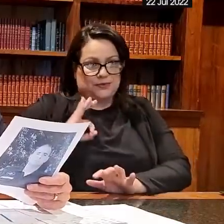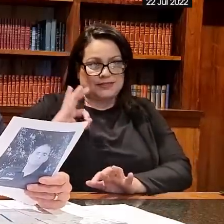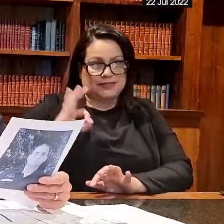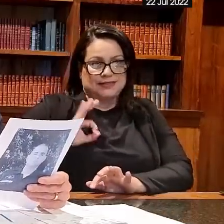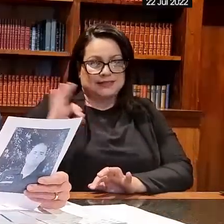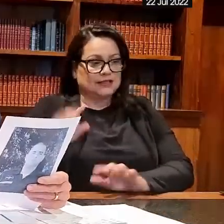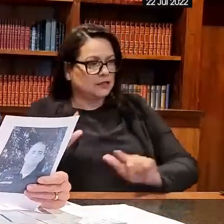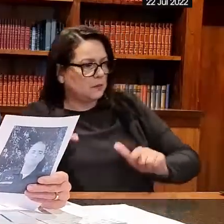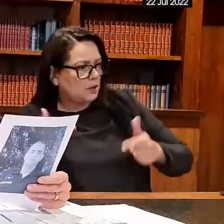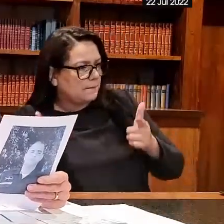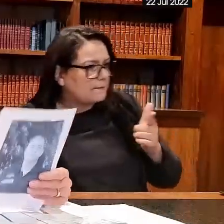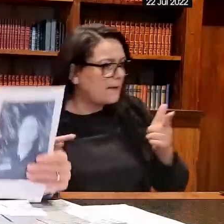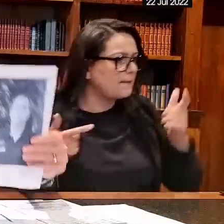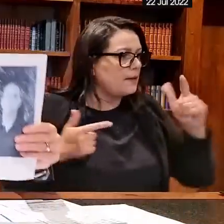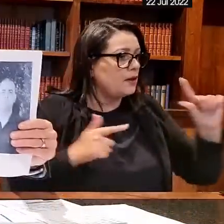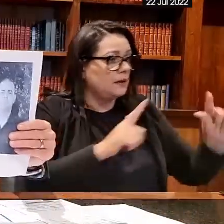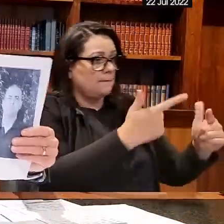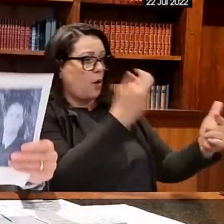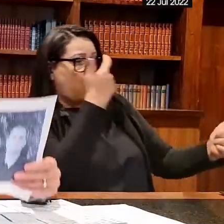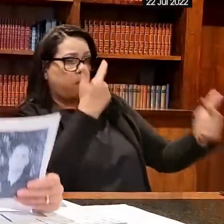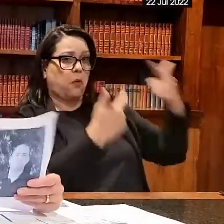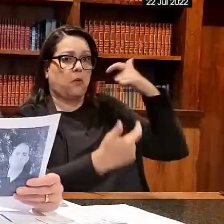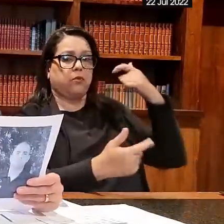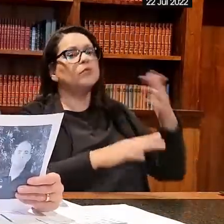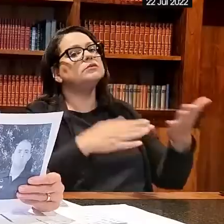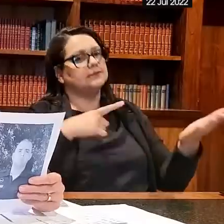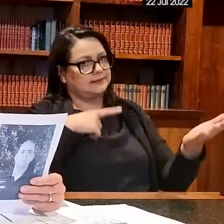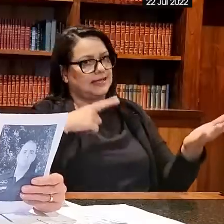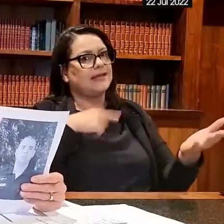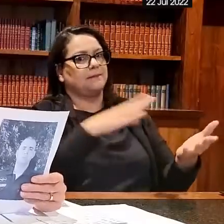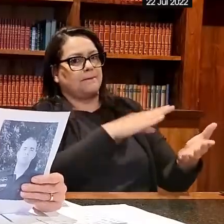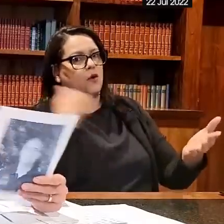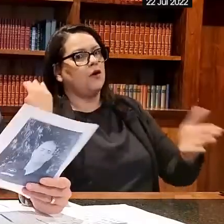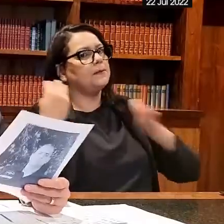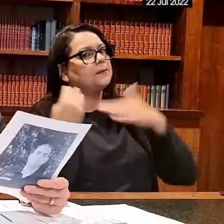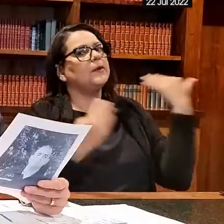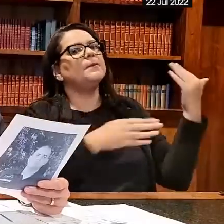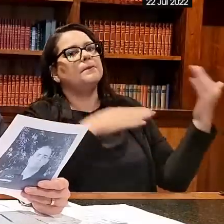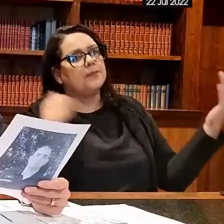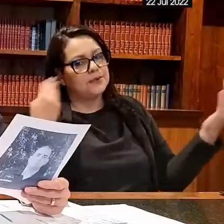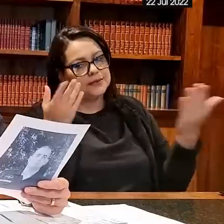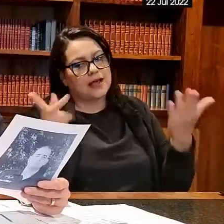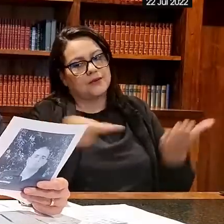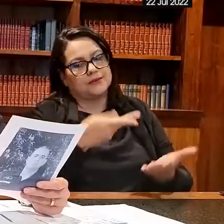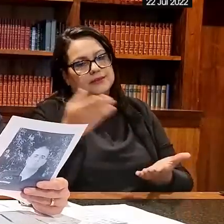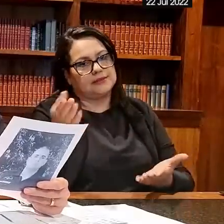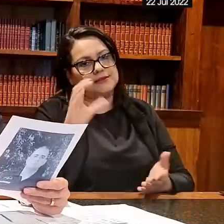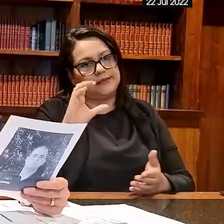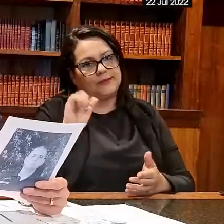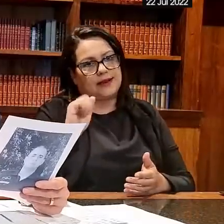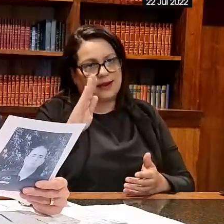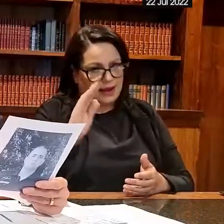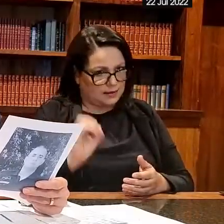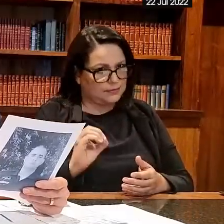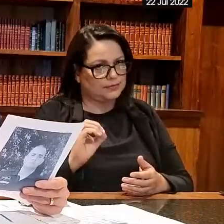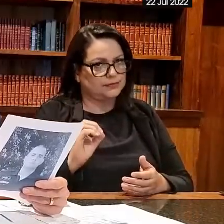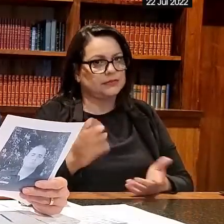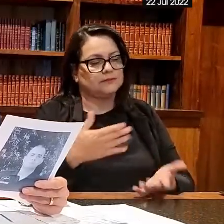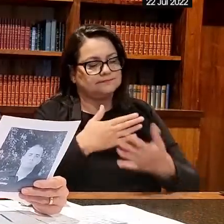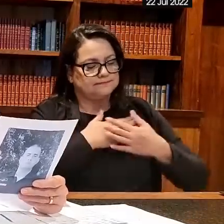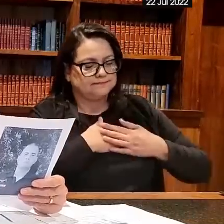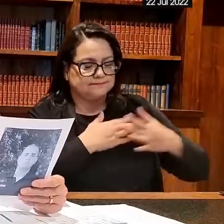por muitas vezes sofre sofre baixas como aquilo do Pezão do Paraquedista que o cabo de ocorre tão nossos sentimentos